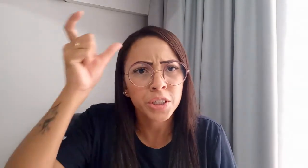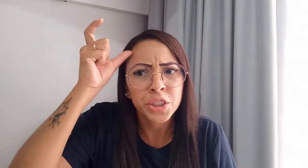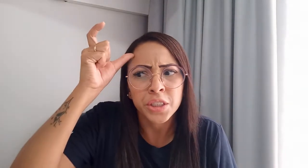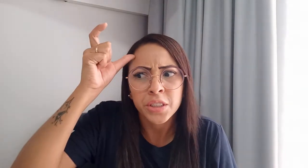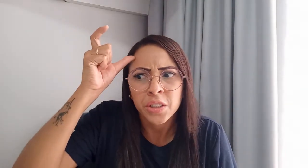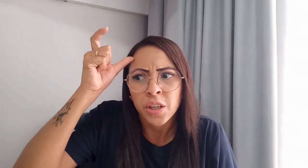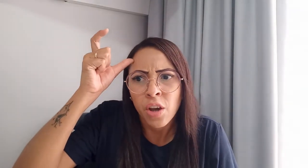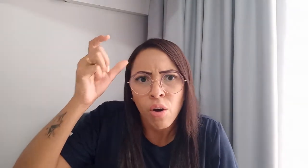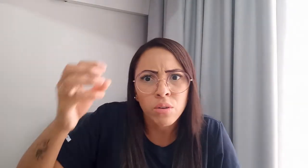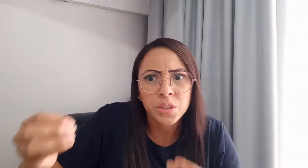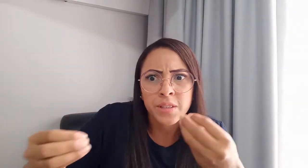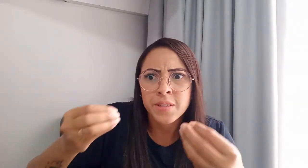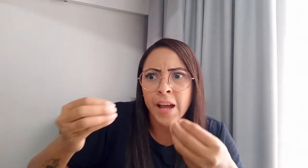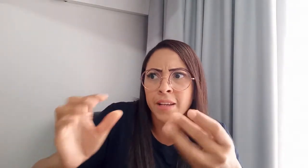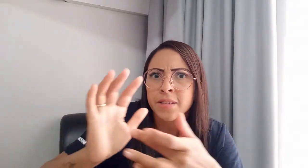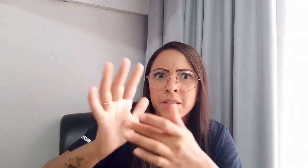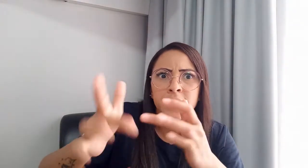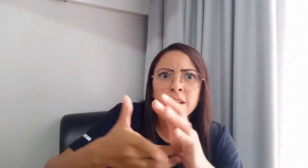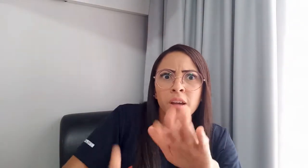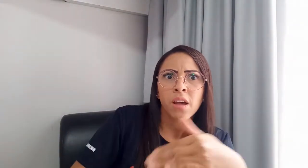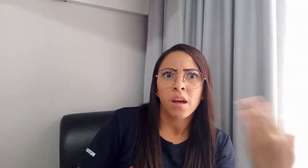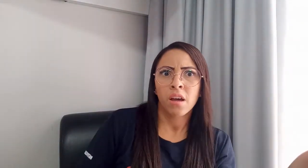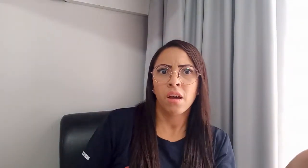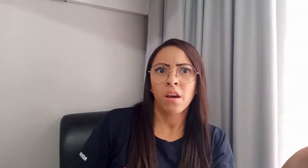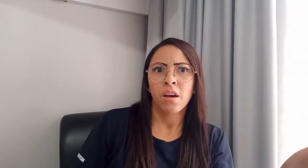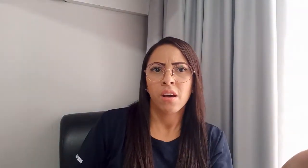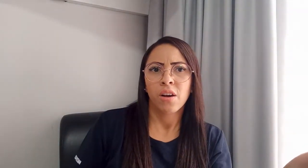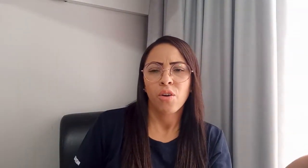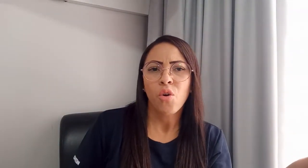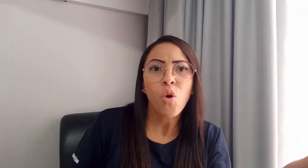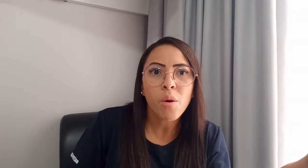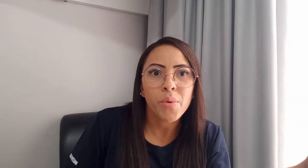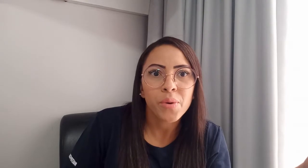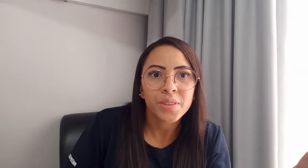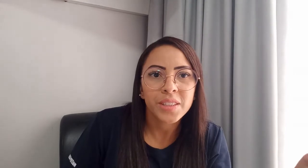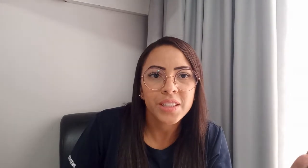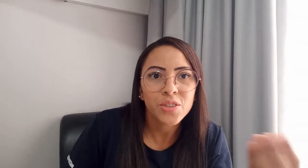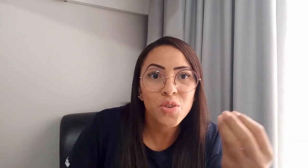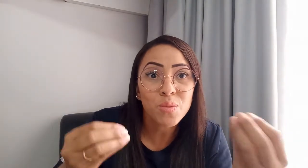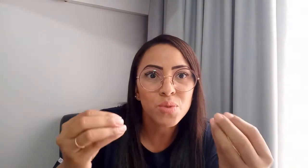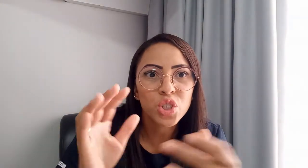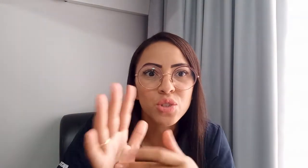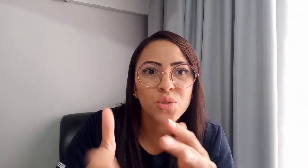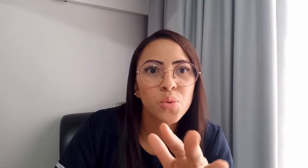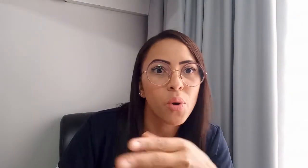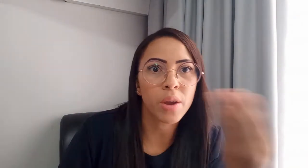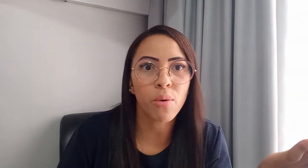morte, onde estás? Como, né? como Jesus não morreu?